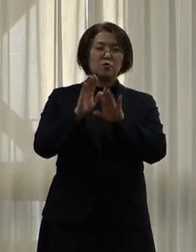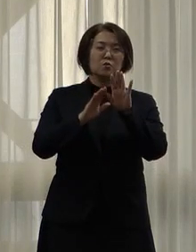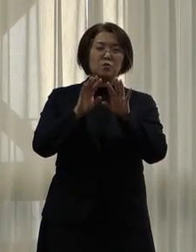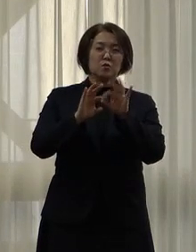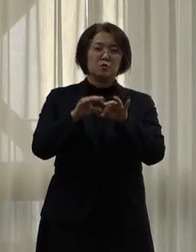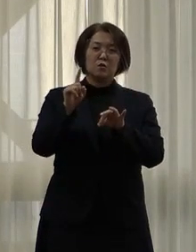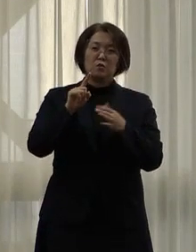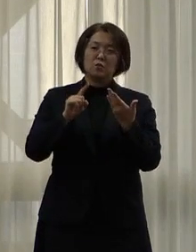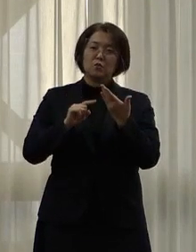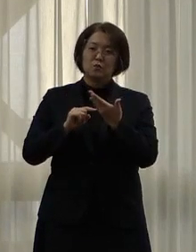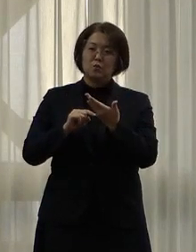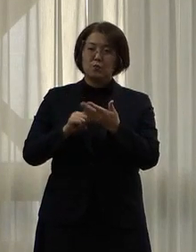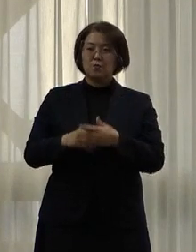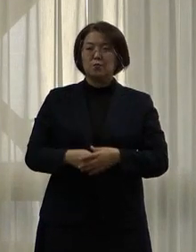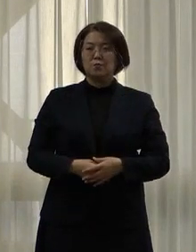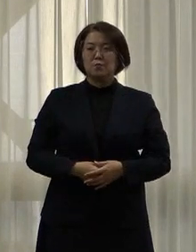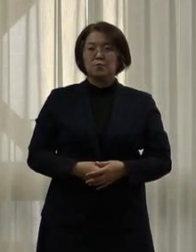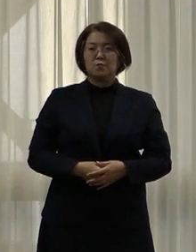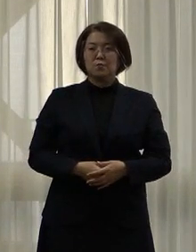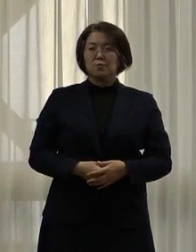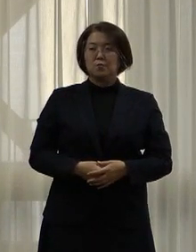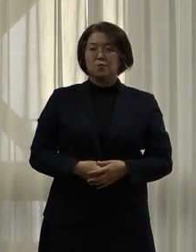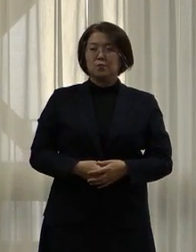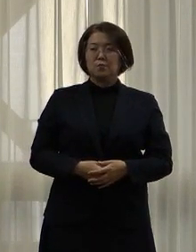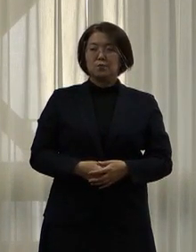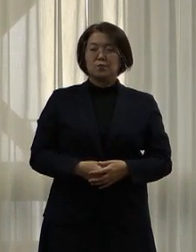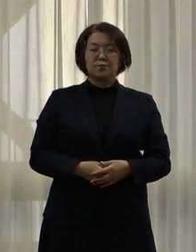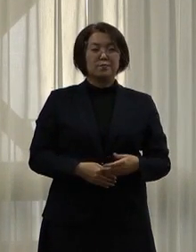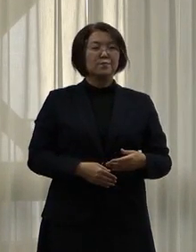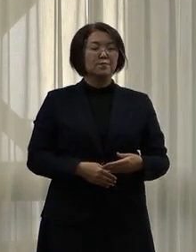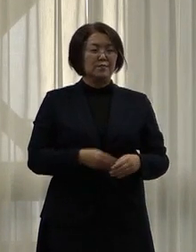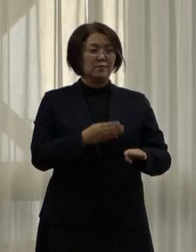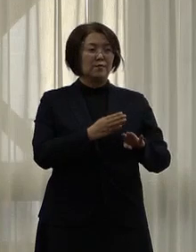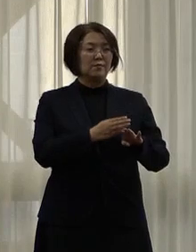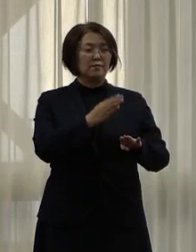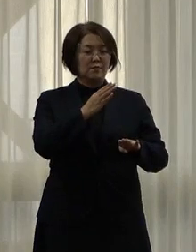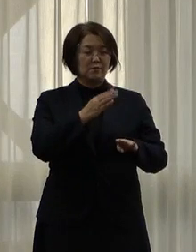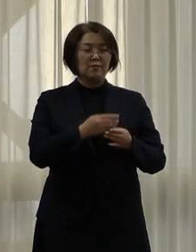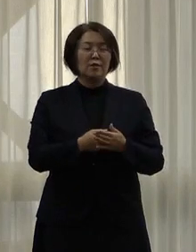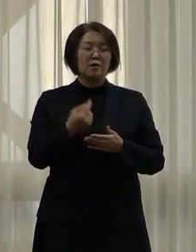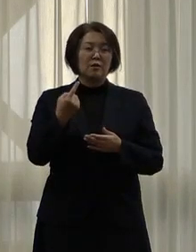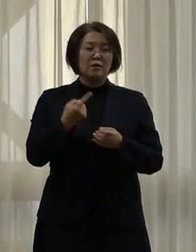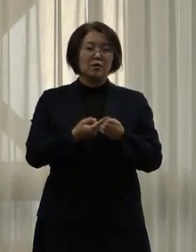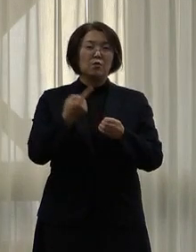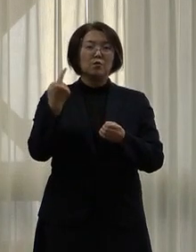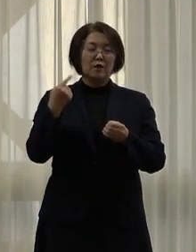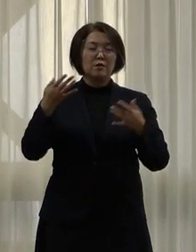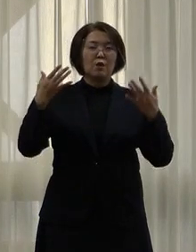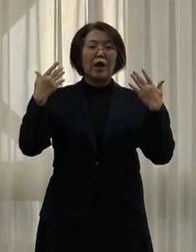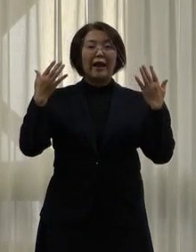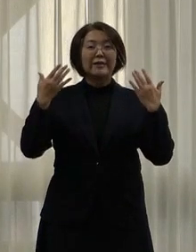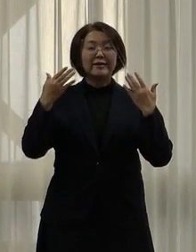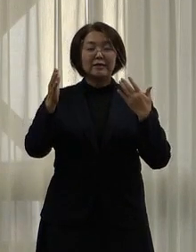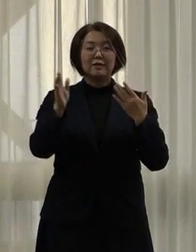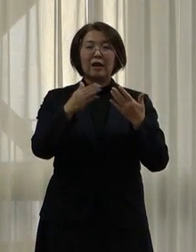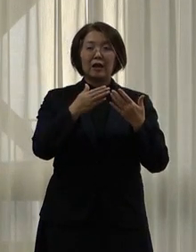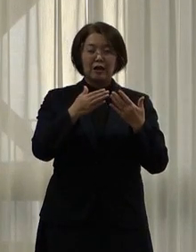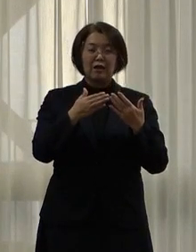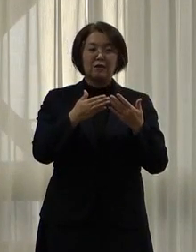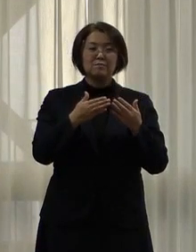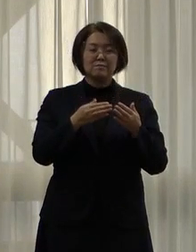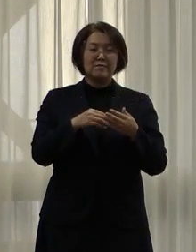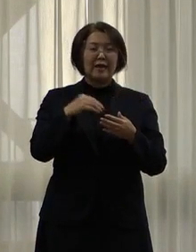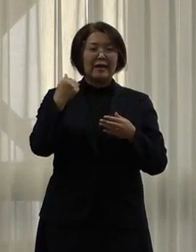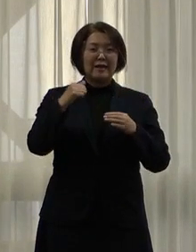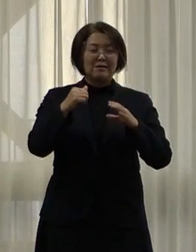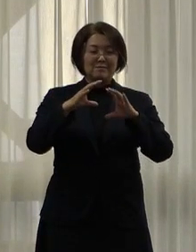ておられますか、お聞かせください。 はい、もうこれはもう昨年の秋から、南半球